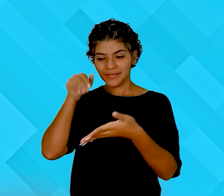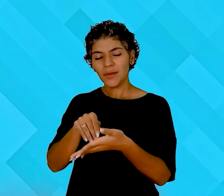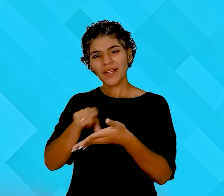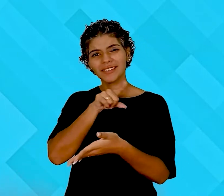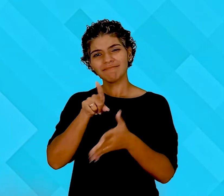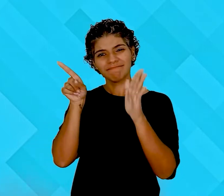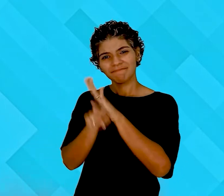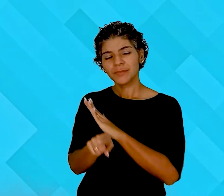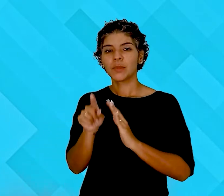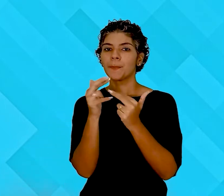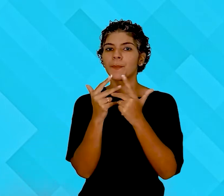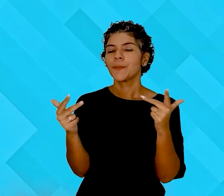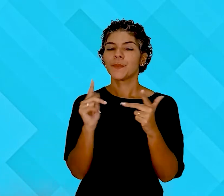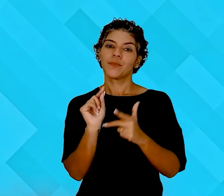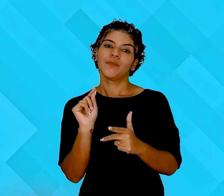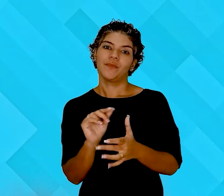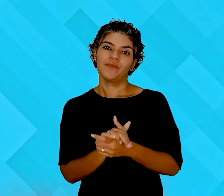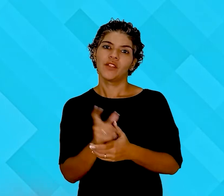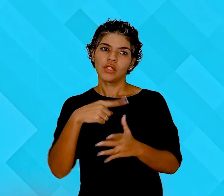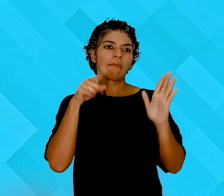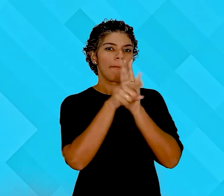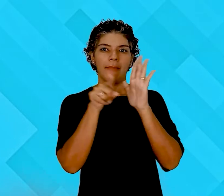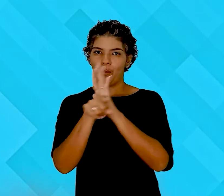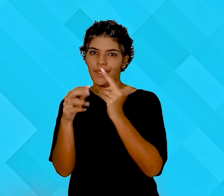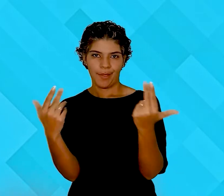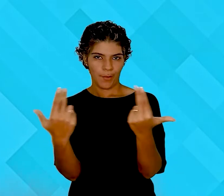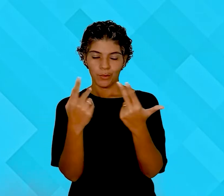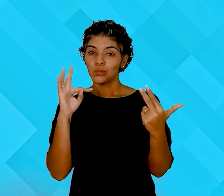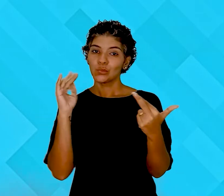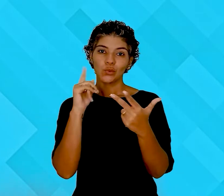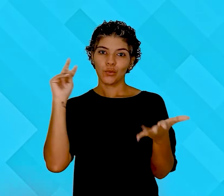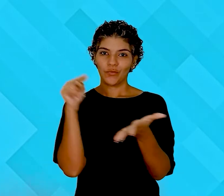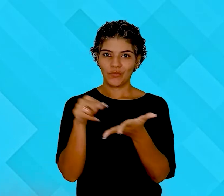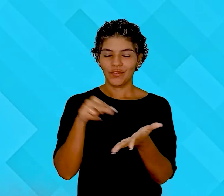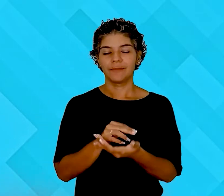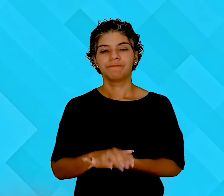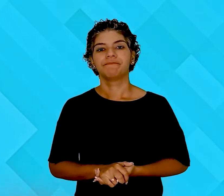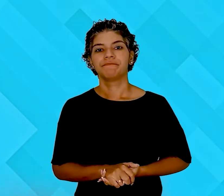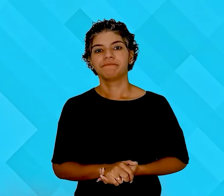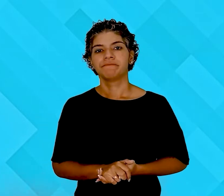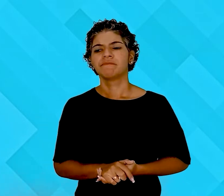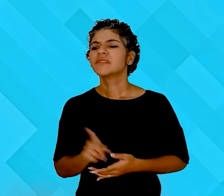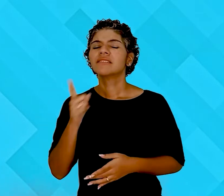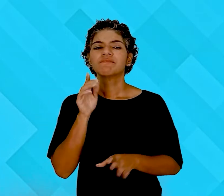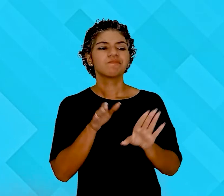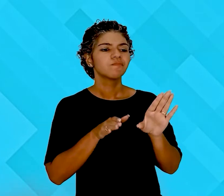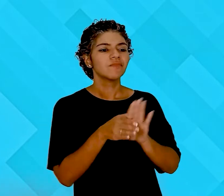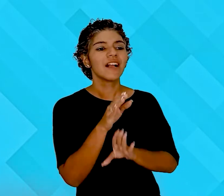novos produtores e produtoras que estão chegando agora dentro do teu campo de experiência? Qual seria a dica que você daria? A